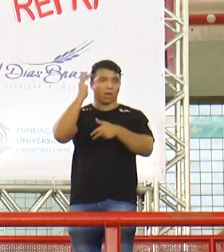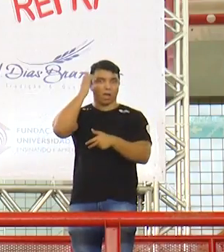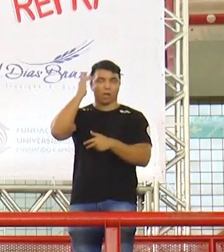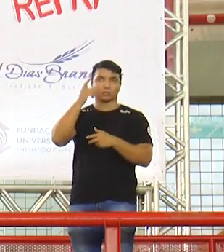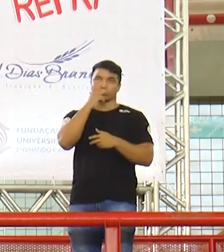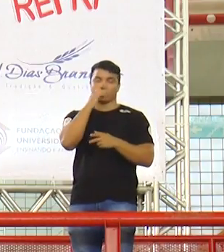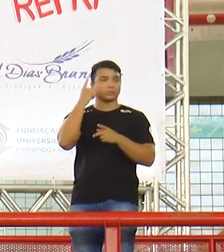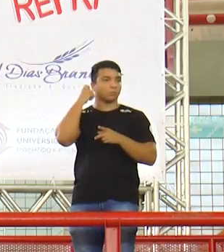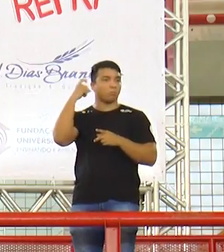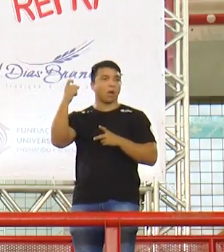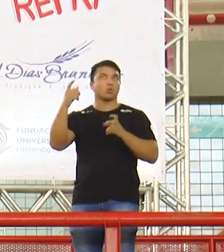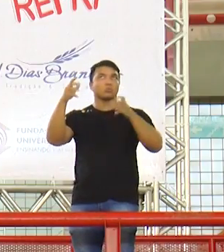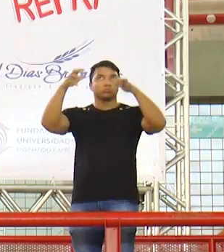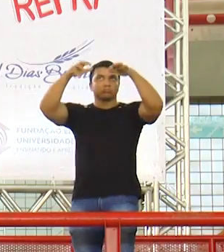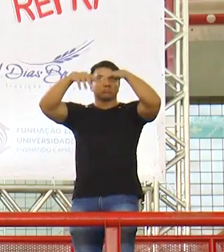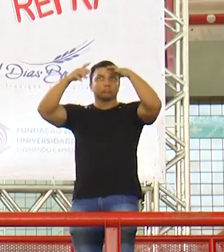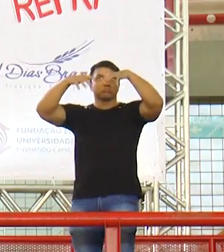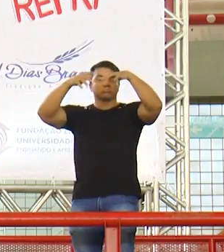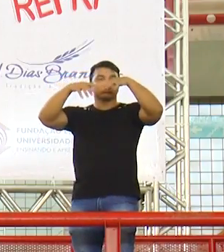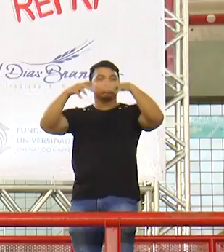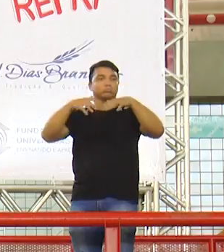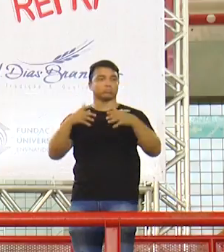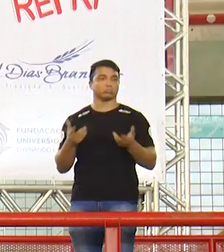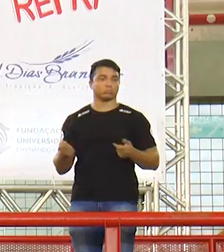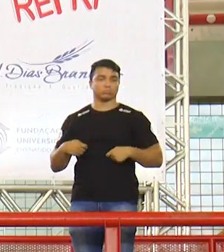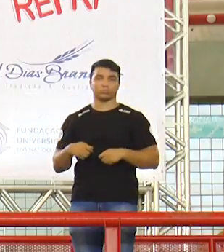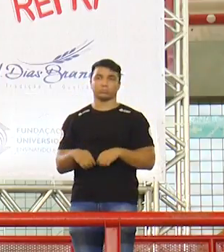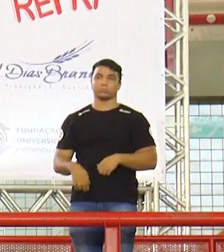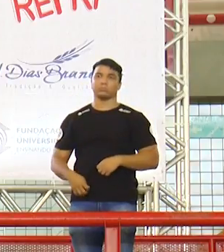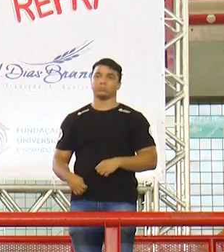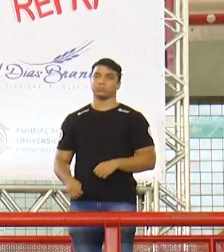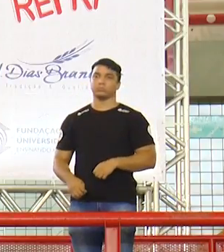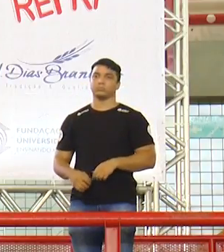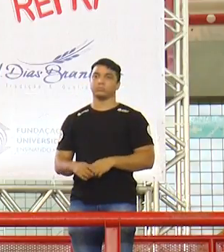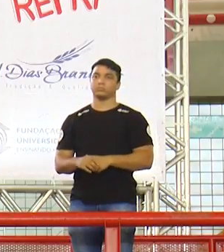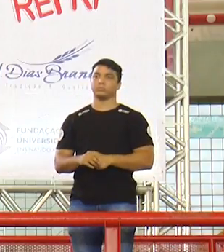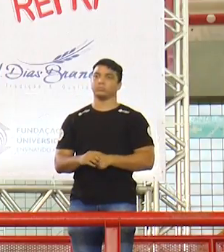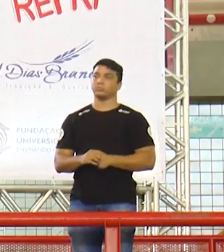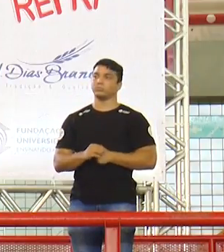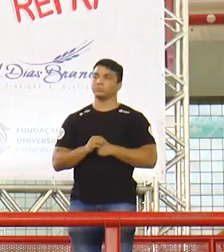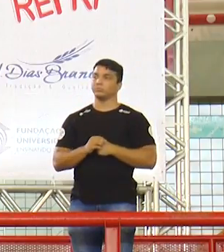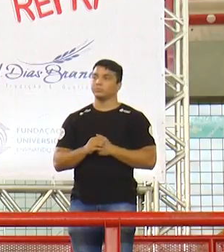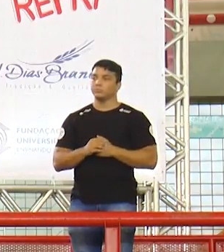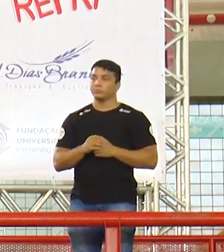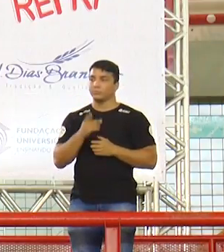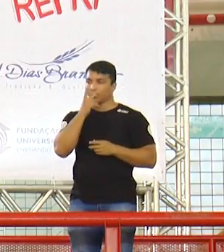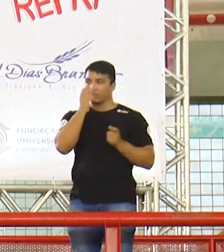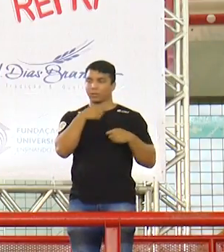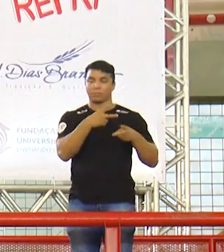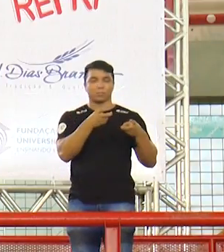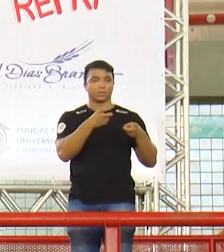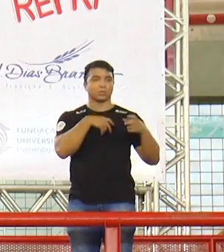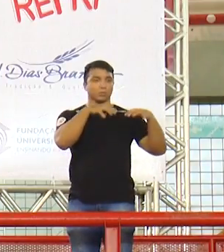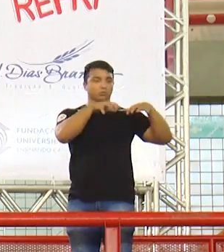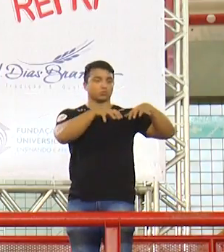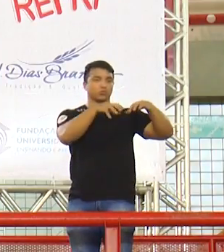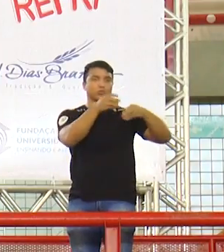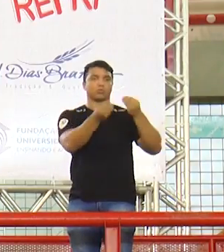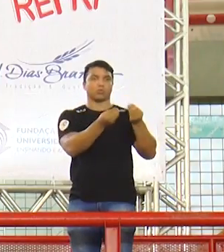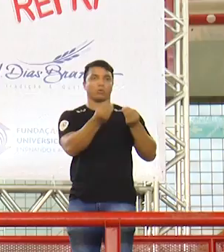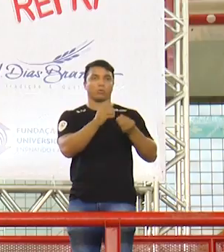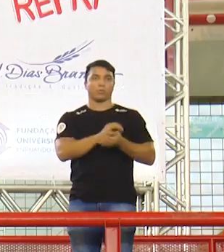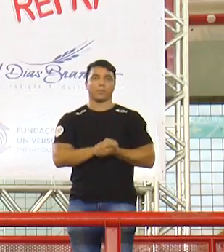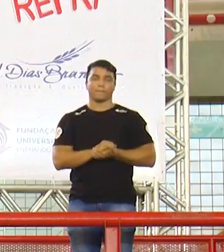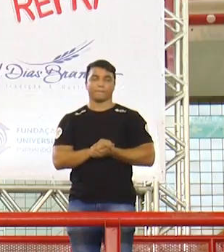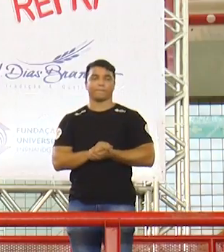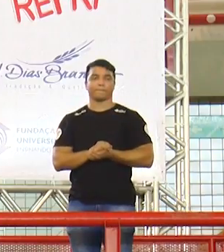que a chuva ajuda a gente a se ver. Tá chovendo. Você percebe a chuva, não? O barulho da chuva. Ladeira